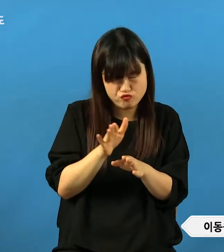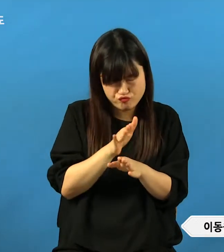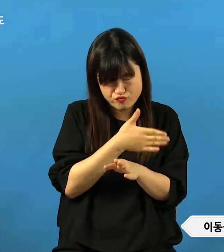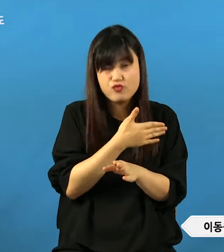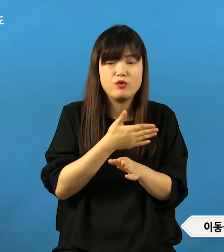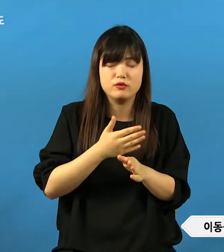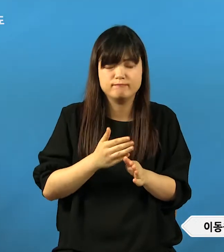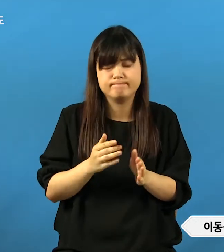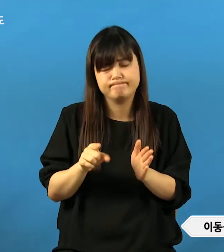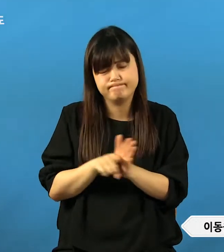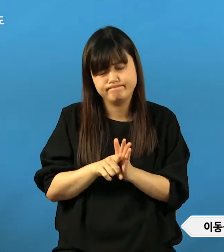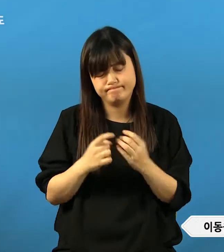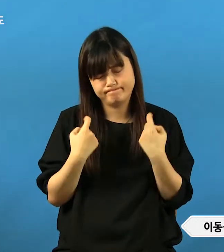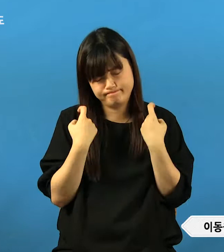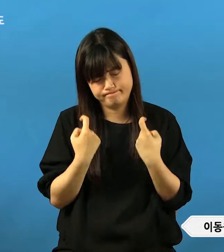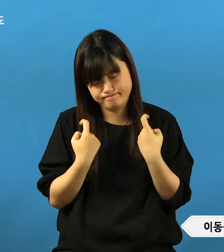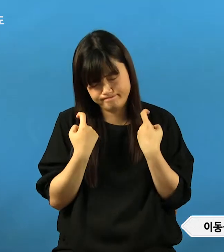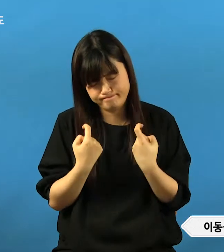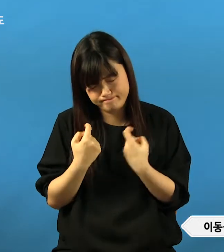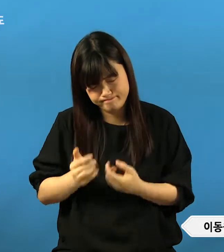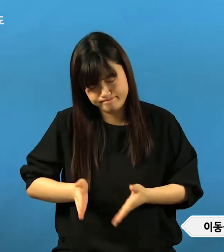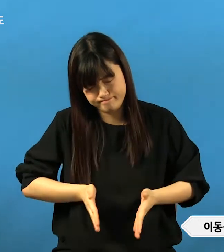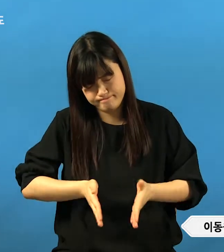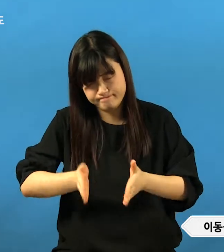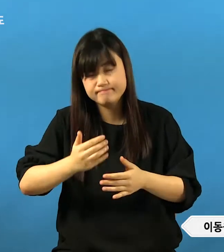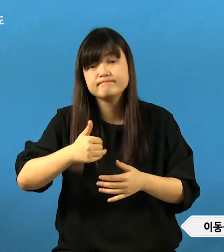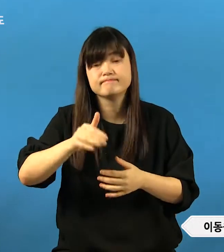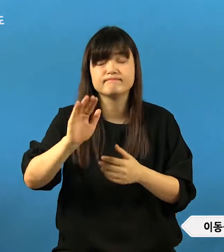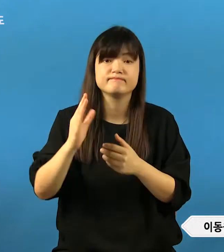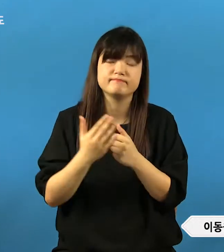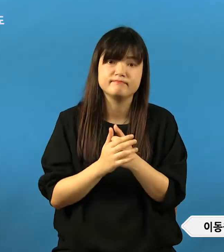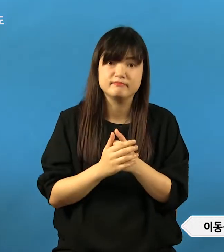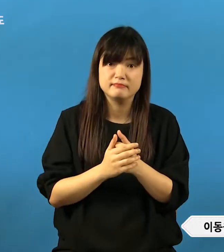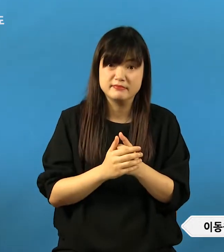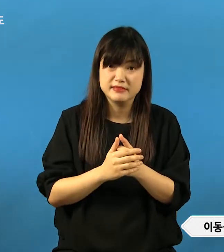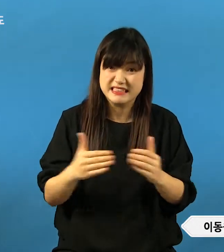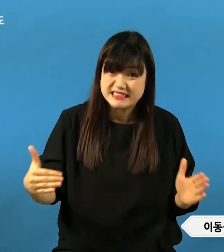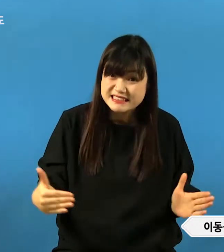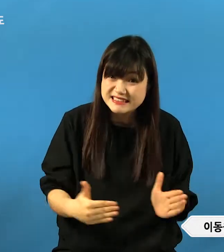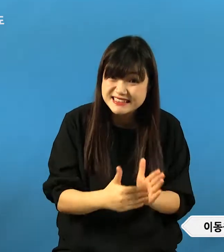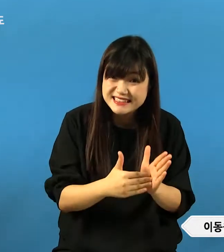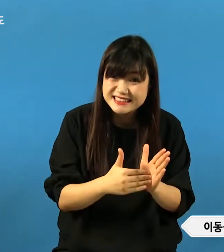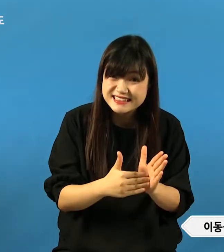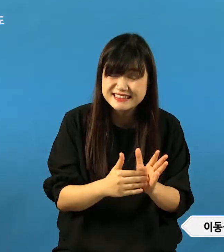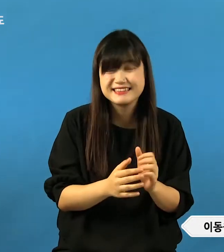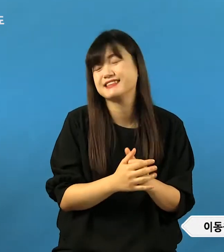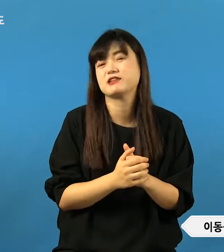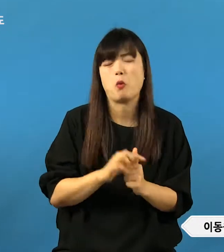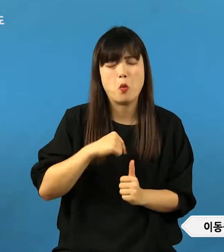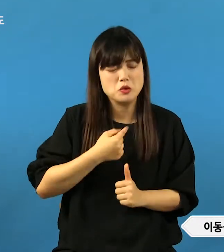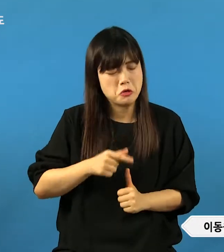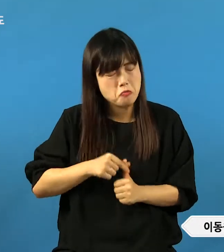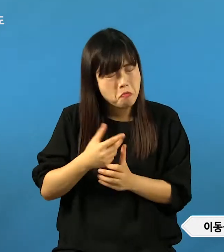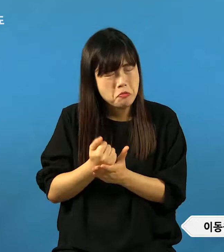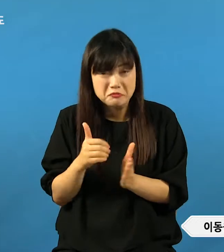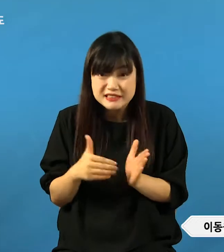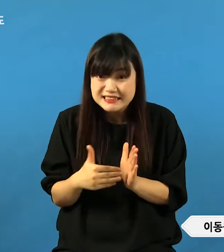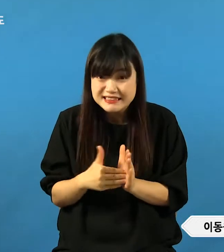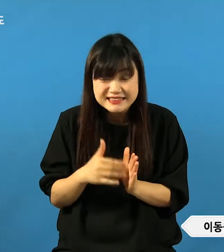떠나갑니다. 그것이 스토리의 마지막일까요? 가족 다 팽개쳐놓고 혼자 구원의 길을 가는